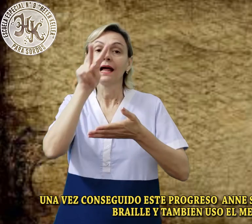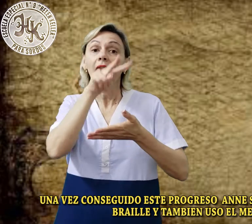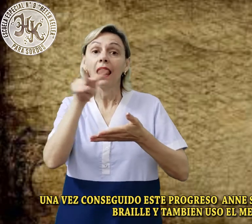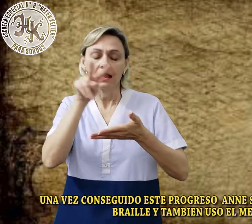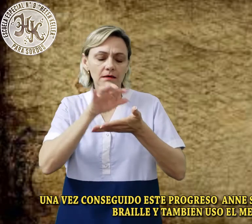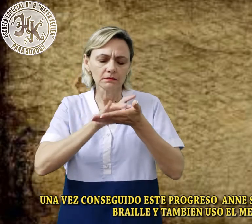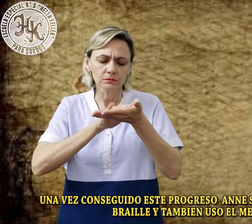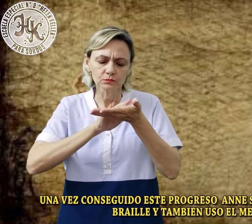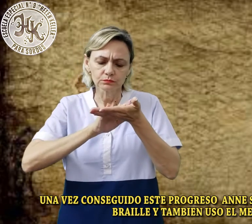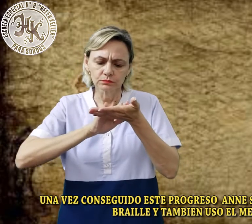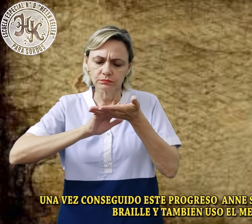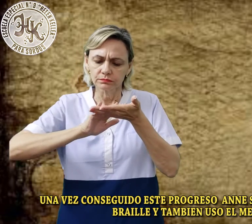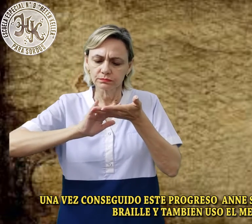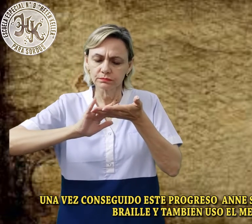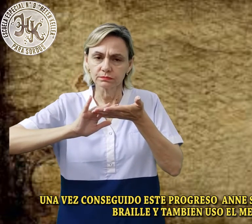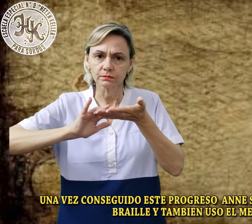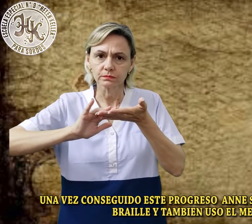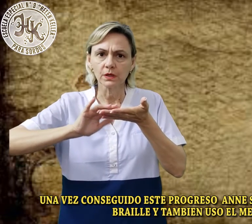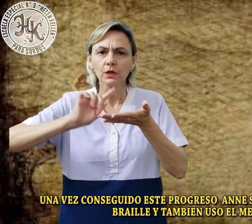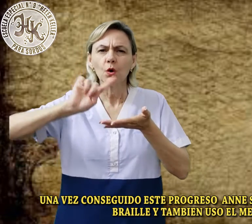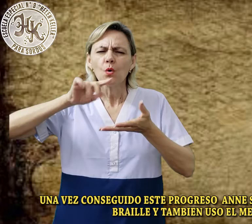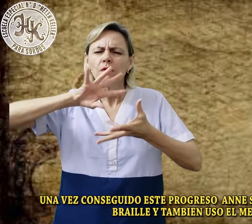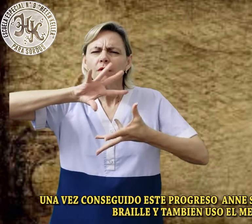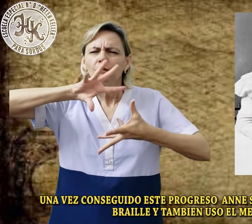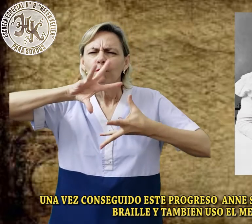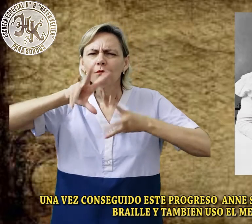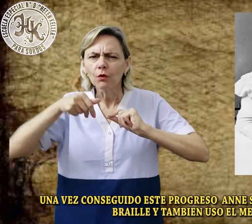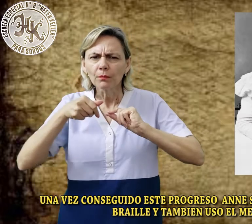también usó el método Tadoma,